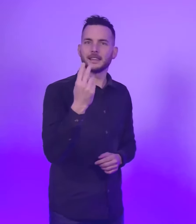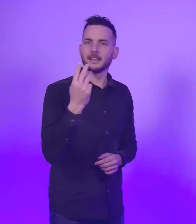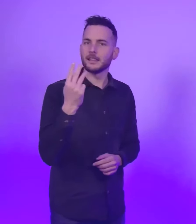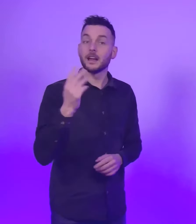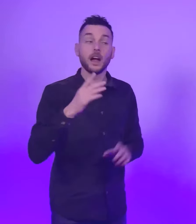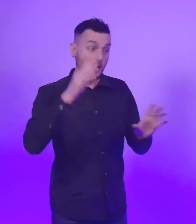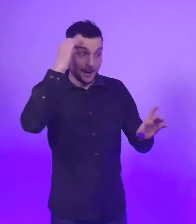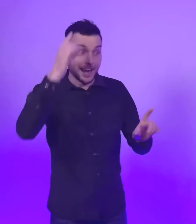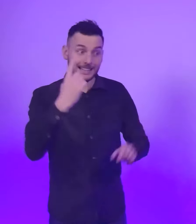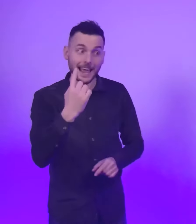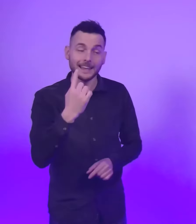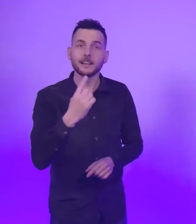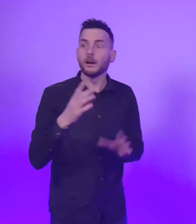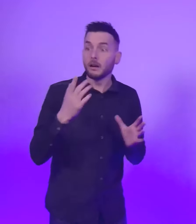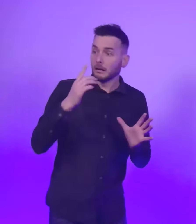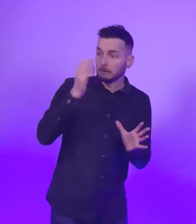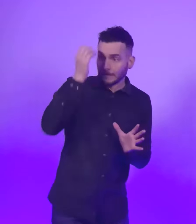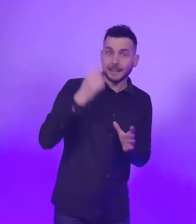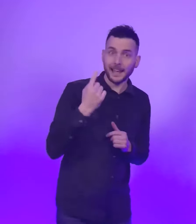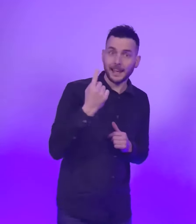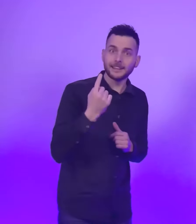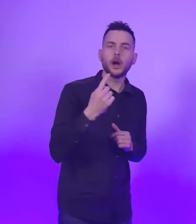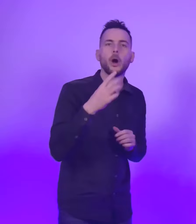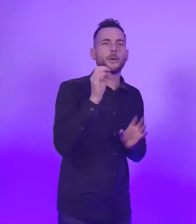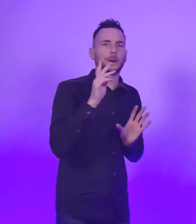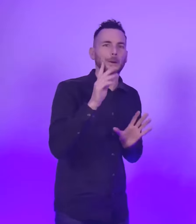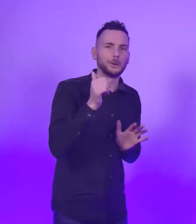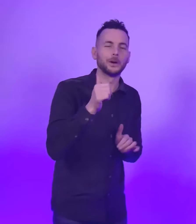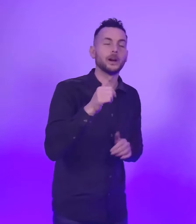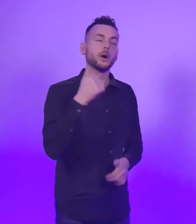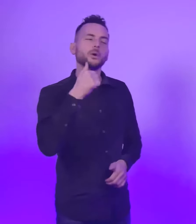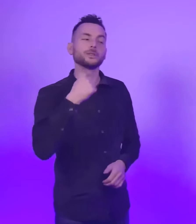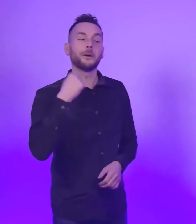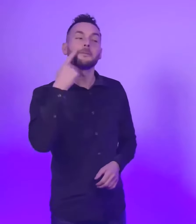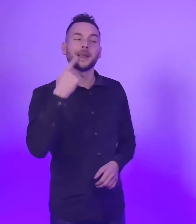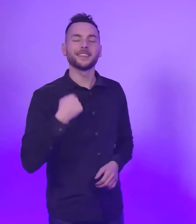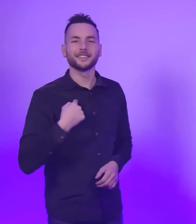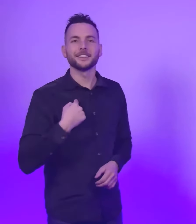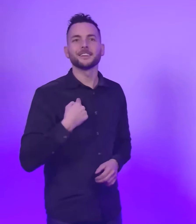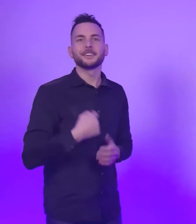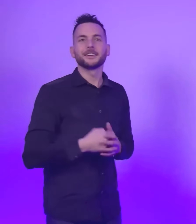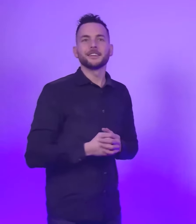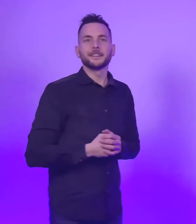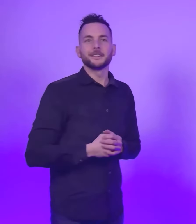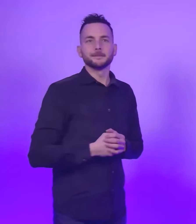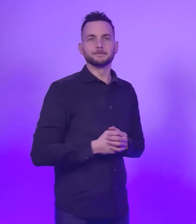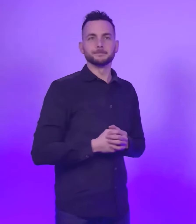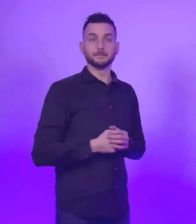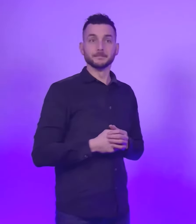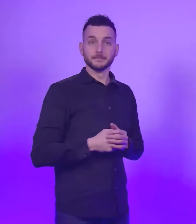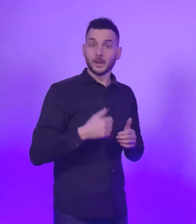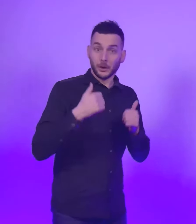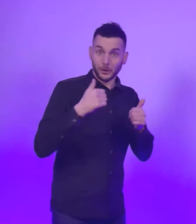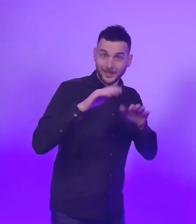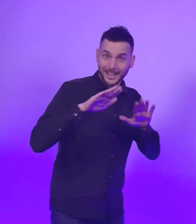Je vergeet er 1. Vergeet ik 1? Ja, hier. Oh ja, goeie. Het is maar goed dat ik even oplet, hè, ook. 3. Ja. Gaat ie goed,